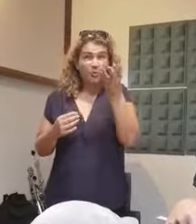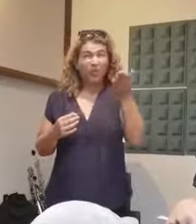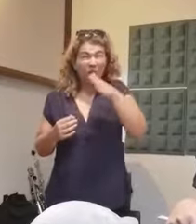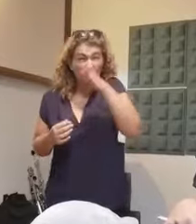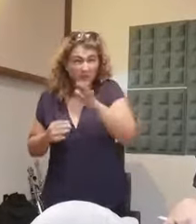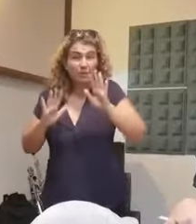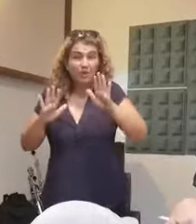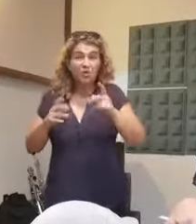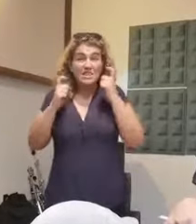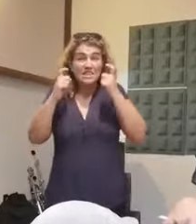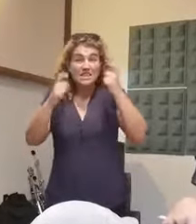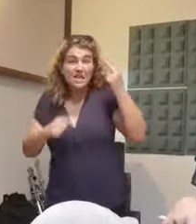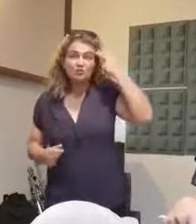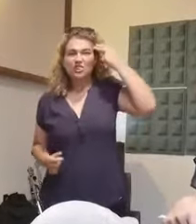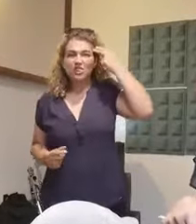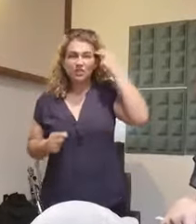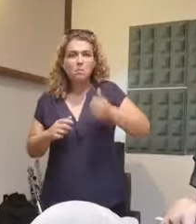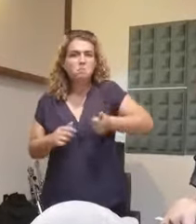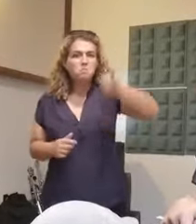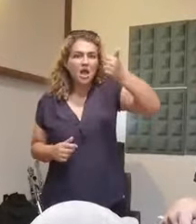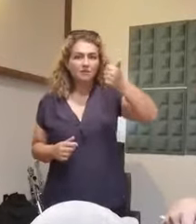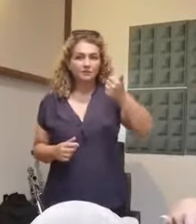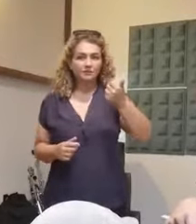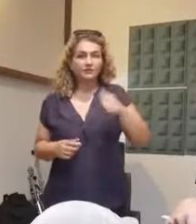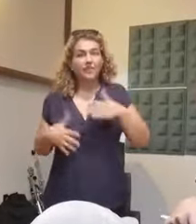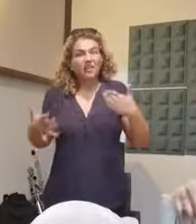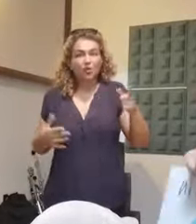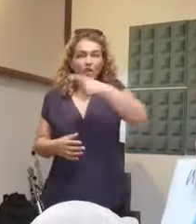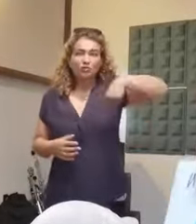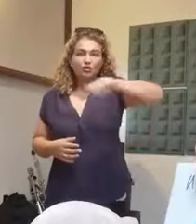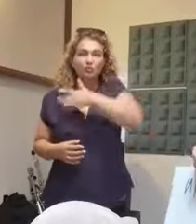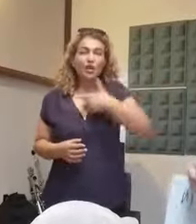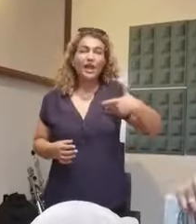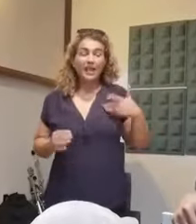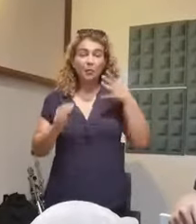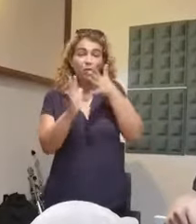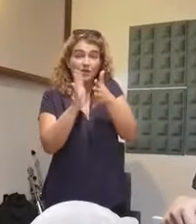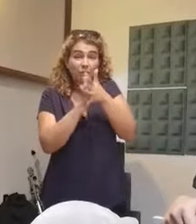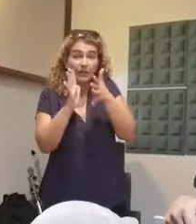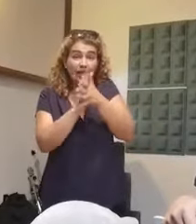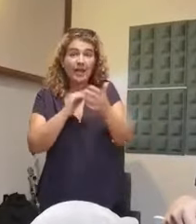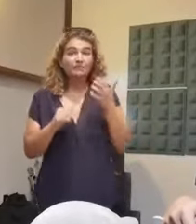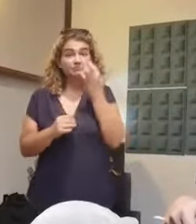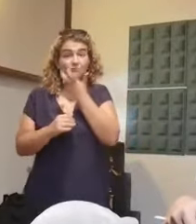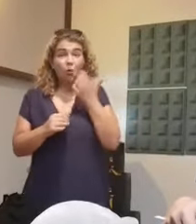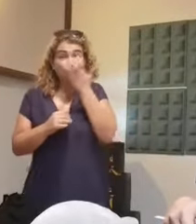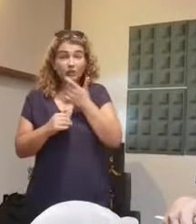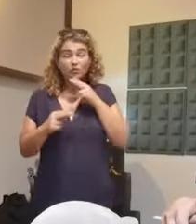son altísimas. Por ello, bueno, queremos dedicar este ratito con el cuento de Delfín, una historia de principio a